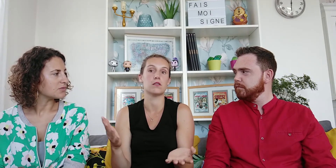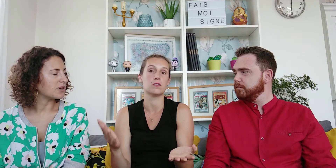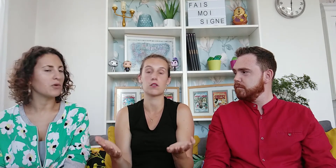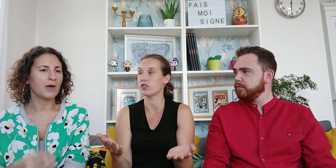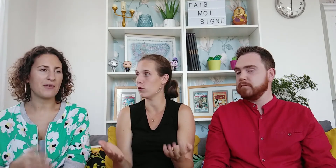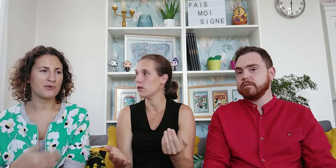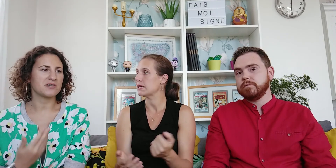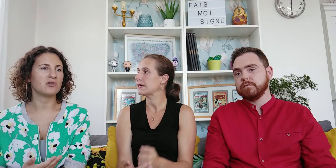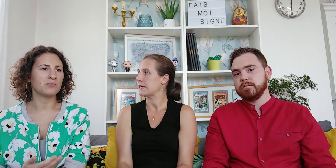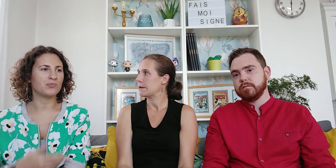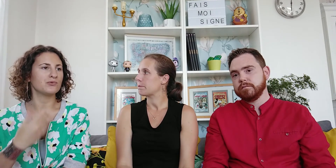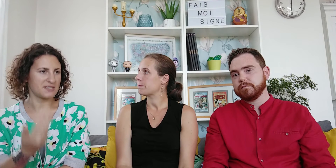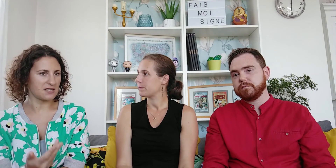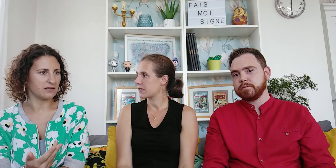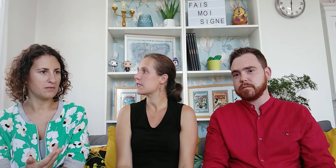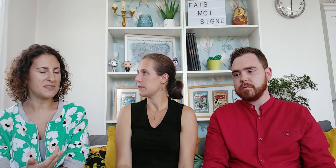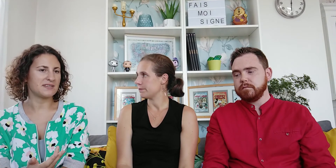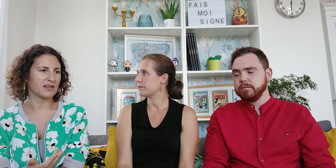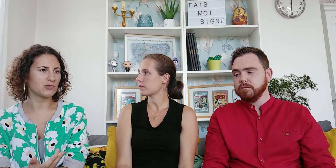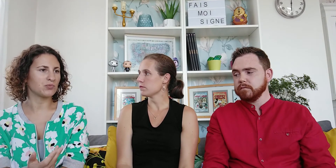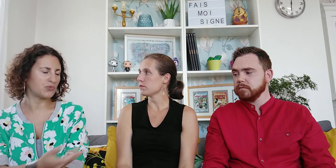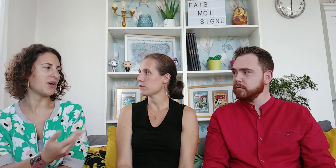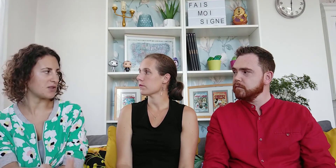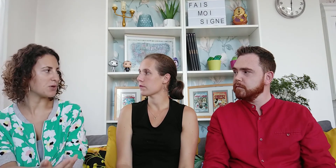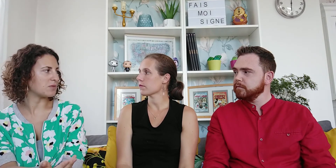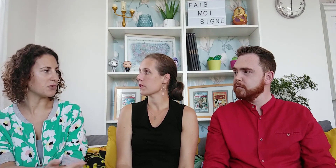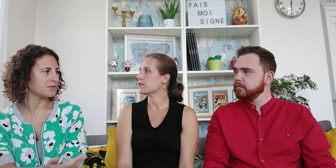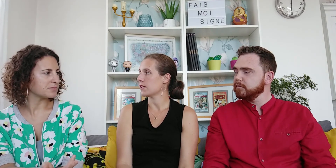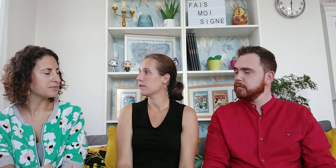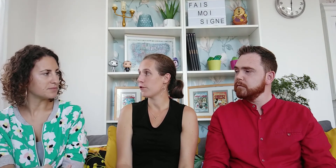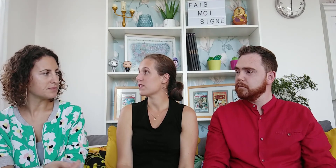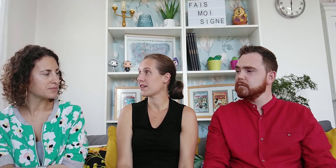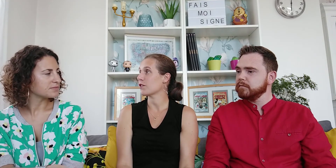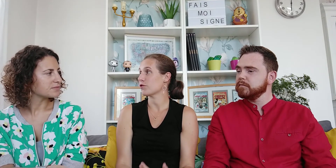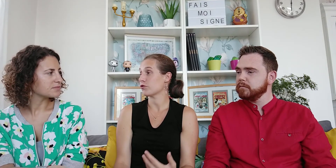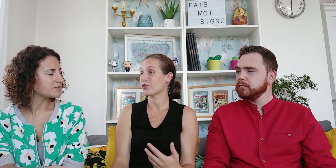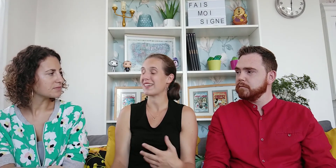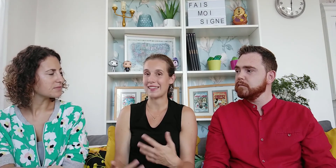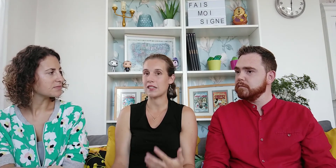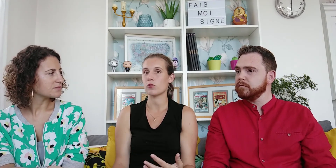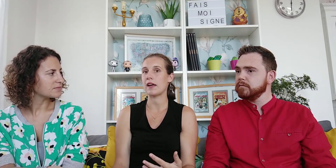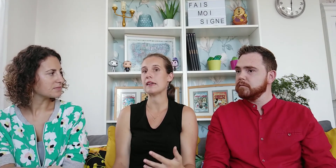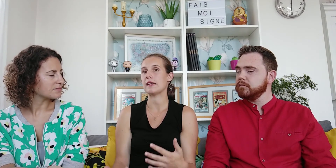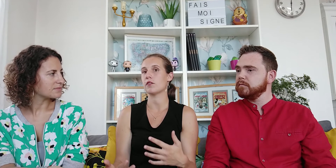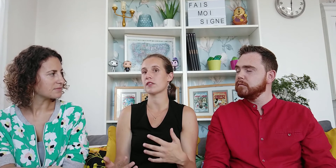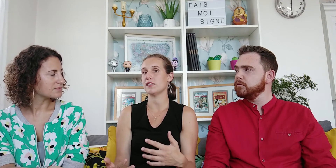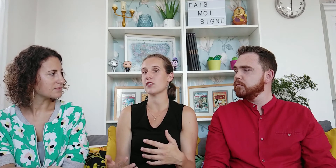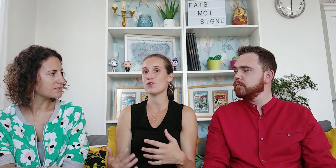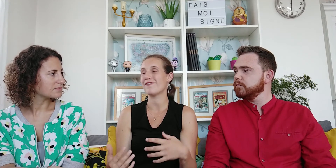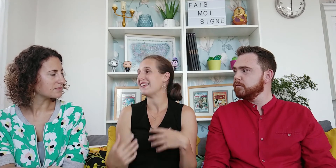Voilà, on n'a pas forcément les bons signes, c'est ça. Mais c'est quelque chose qu'on peut faire naturellement. C'est ça. En fait, c'est quelque chose de très très naturel et la langue des signes vient juste